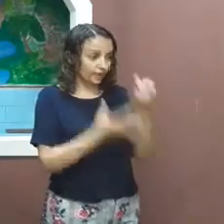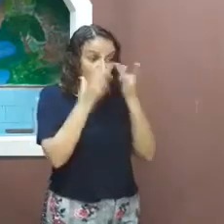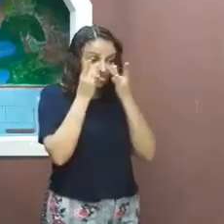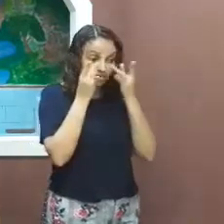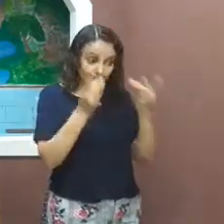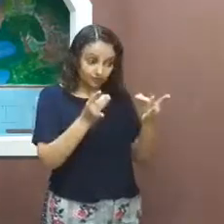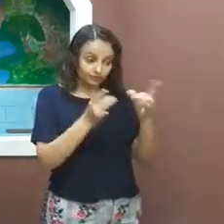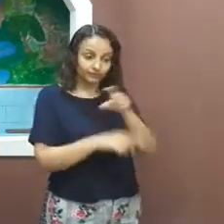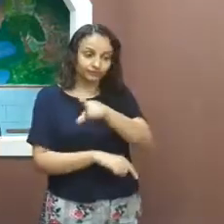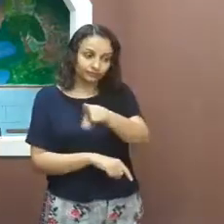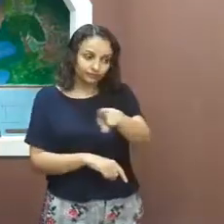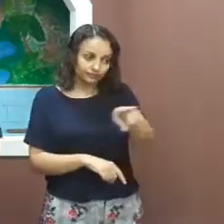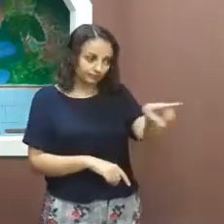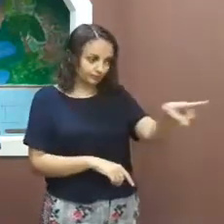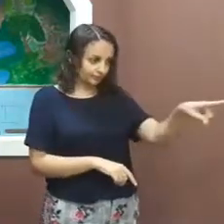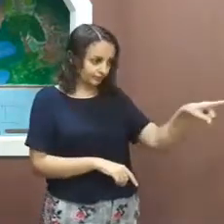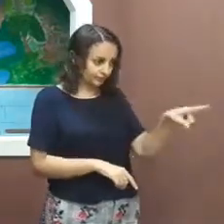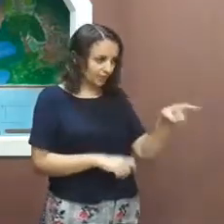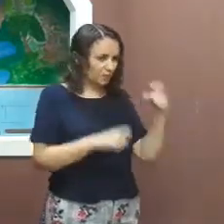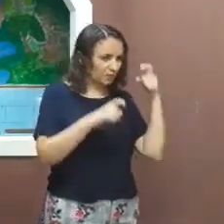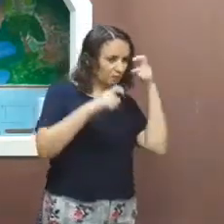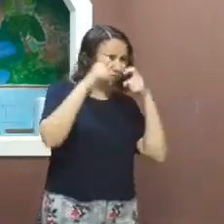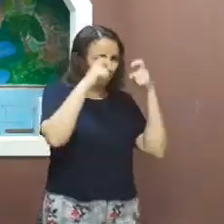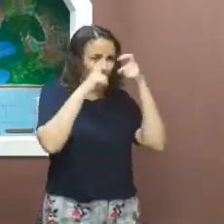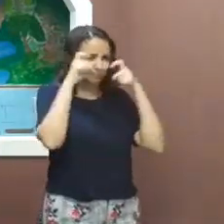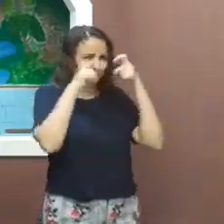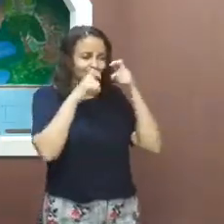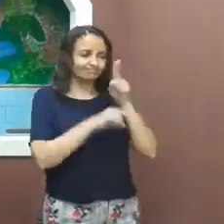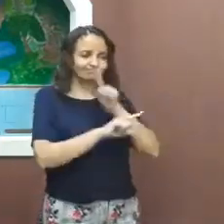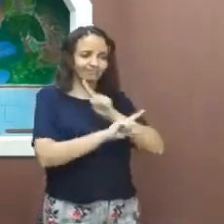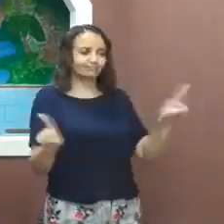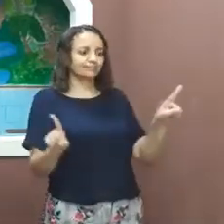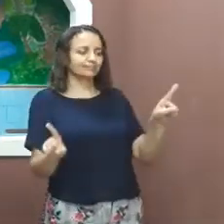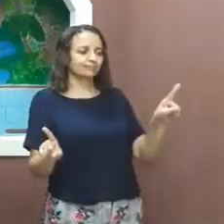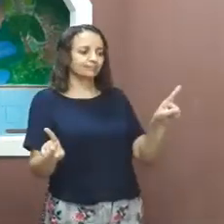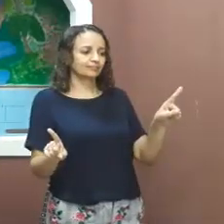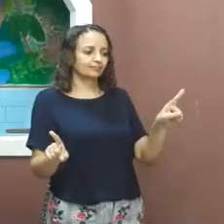Portanto, não se preocupe